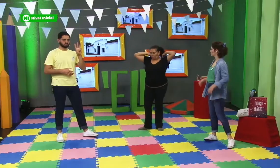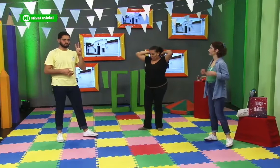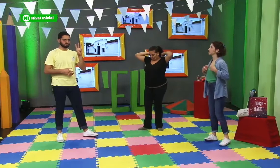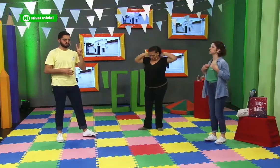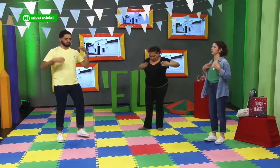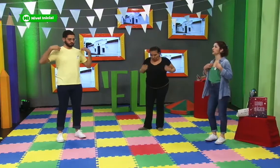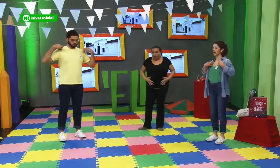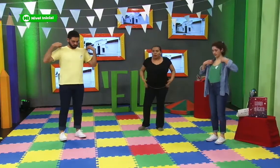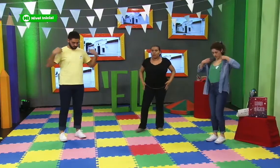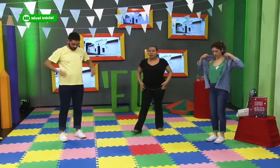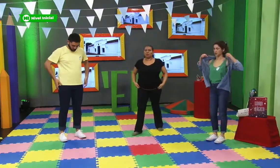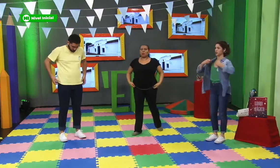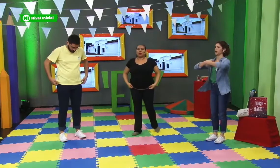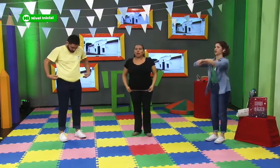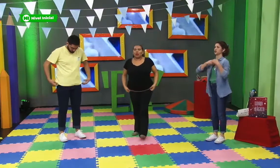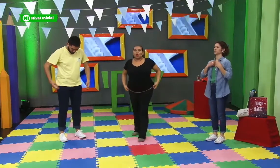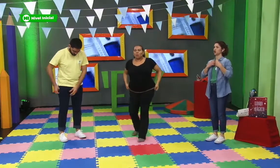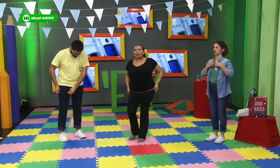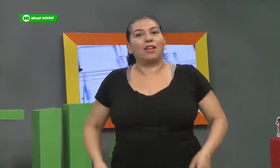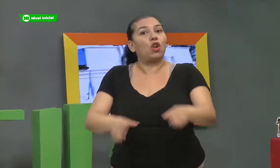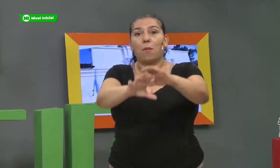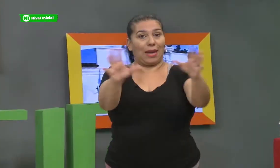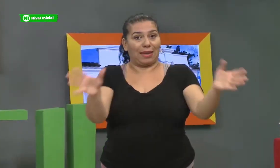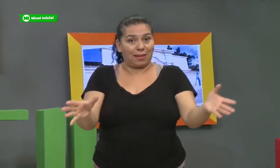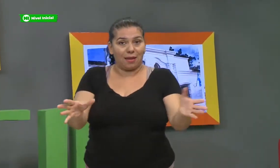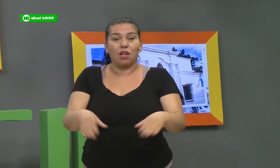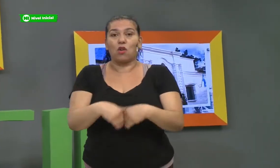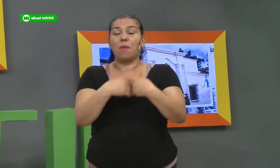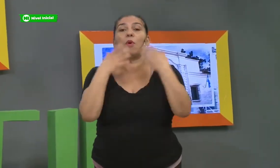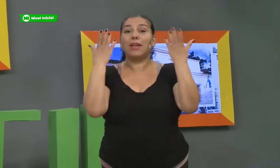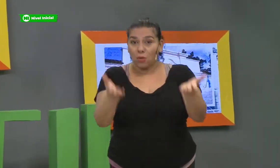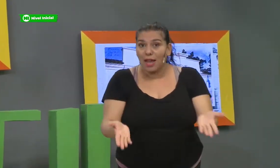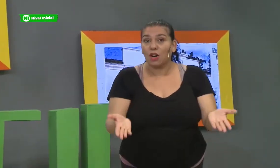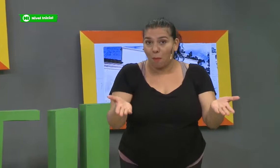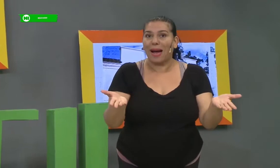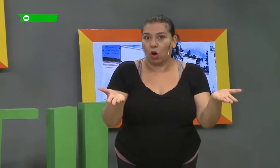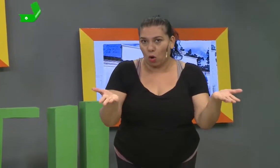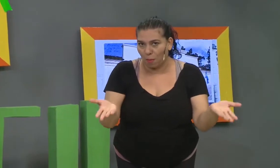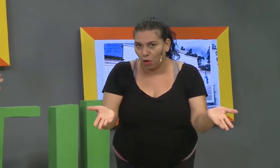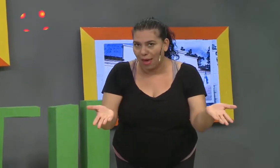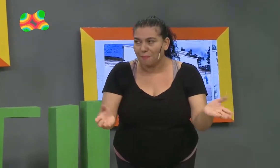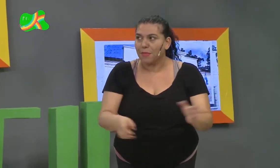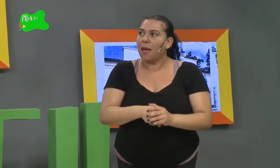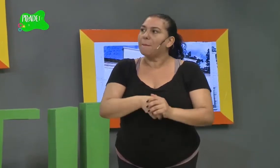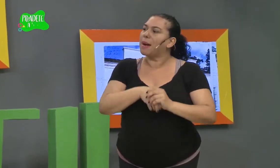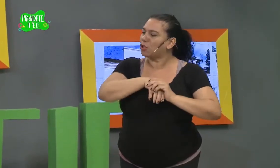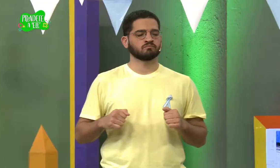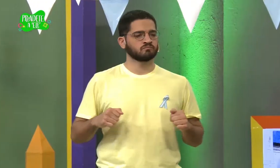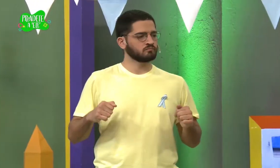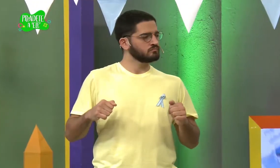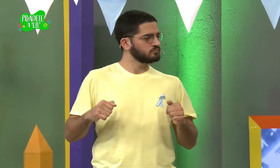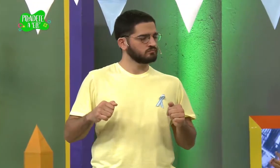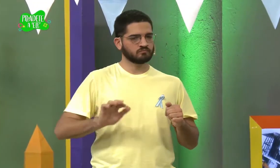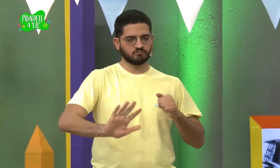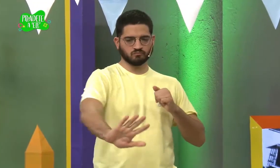las ropas. Sí, ay, a ver, me vamos voy a acomodarnos esto. La ropa para que no nos moleste. Nos vamos a poner una ropa cómoda. Vamos a